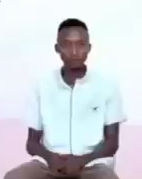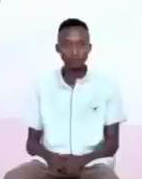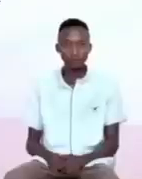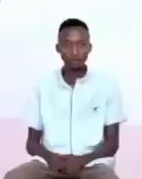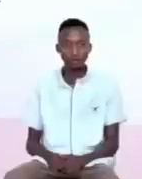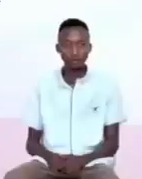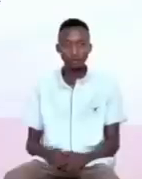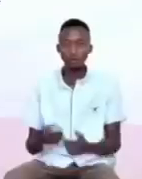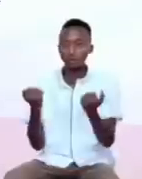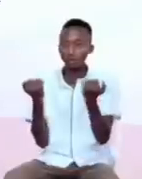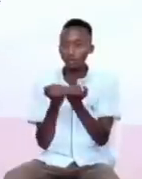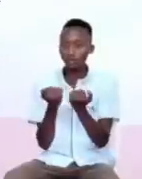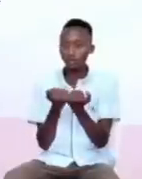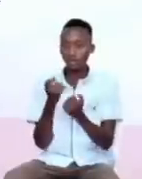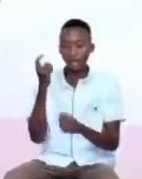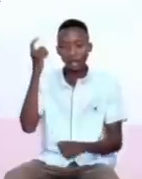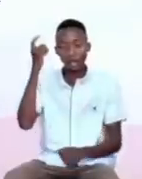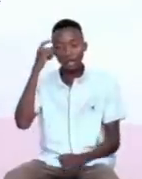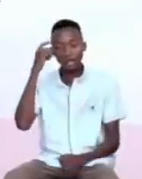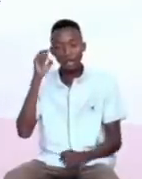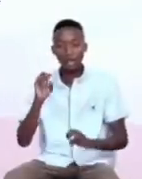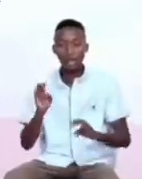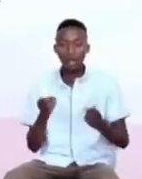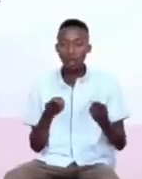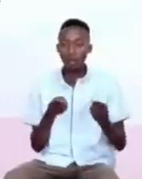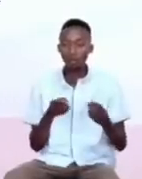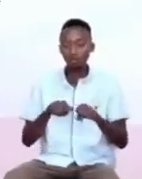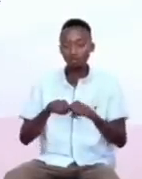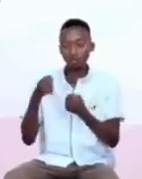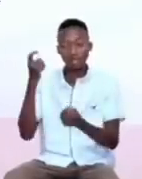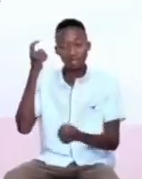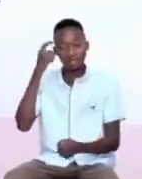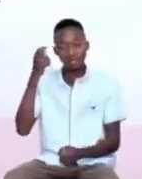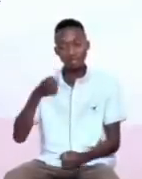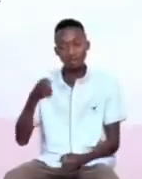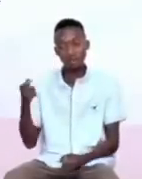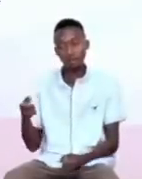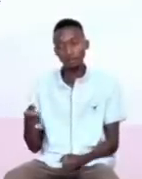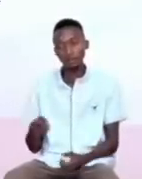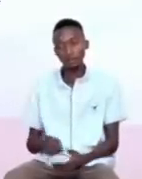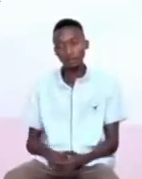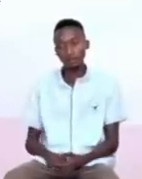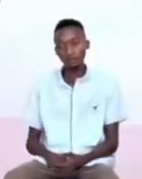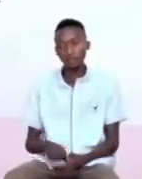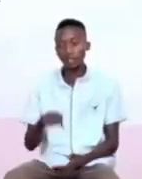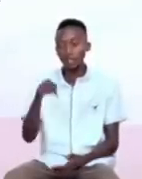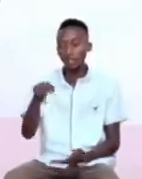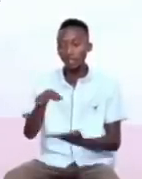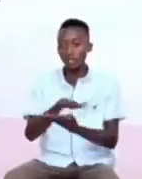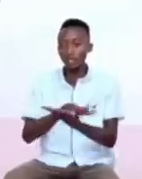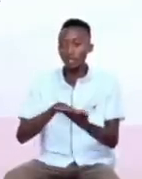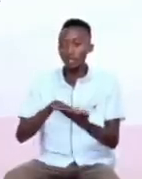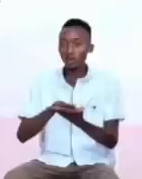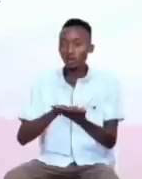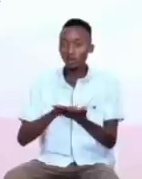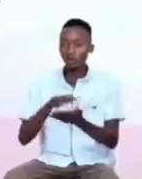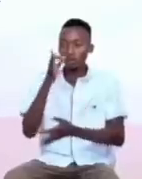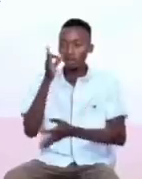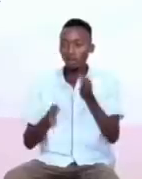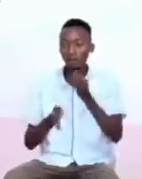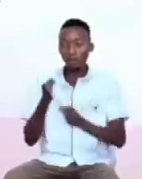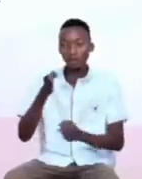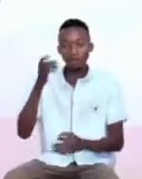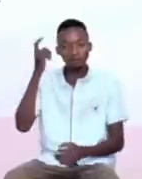kutengeneza akili za watu au kuziharibu akili za watu. Mimbari hii hapa. Ili ni eneo sensitive sana kuliko